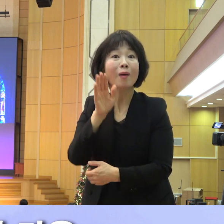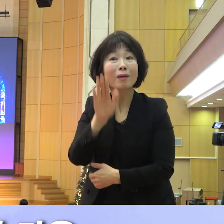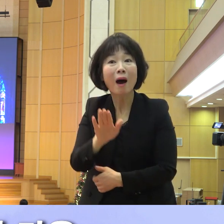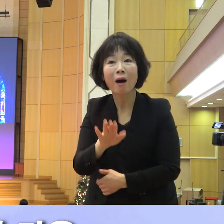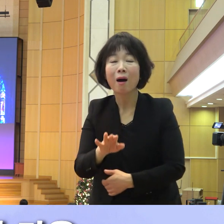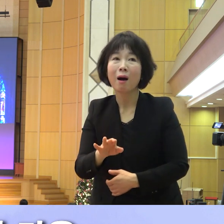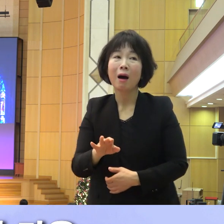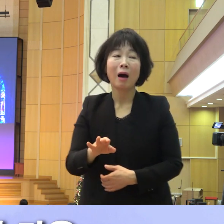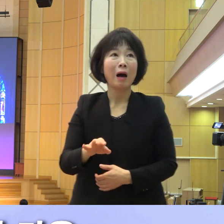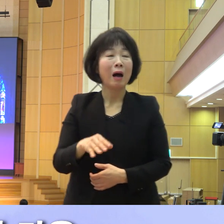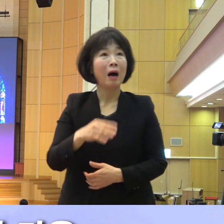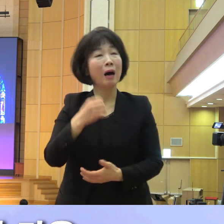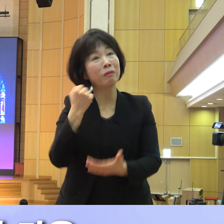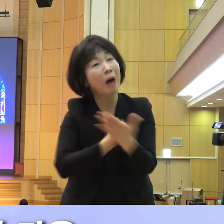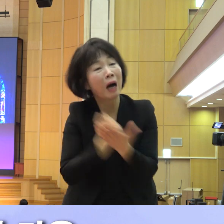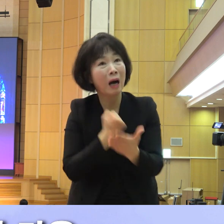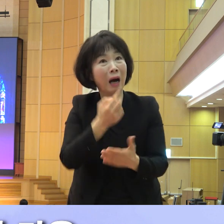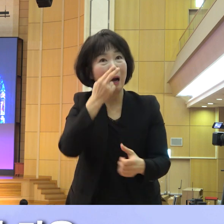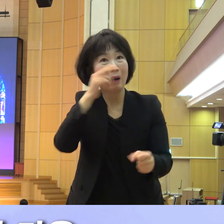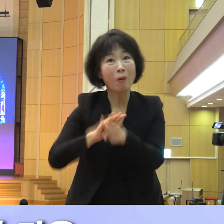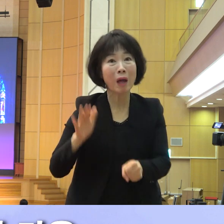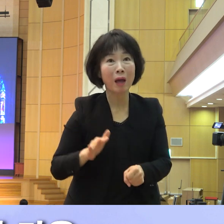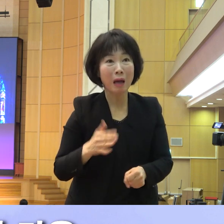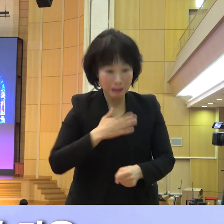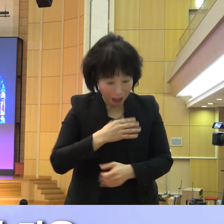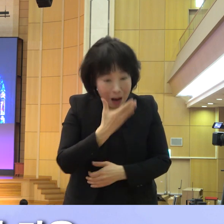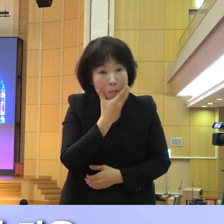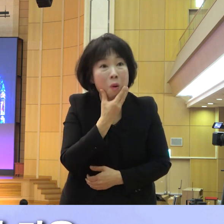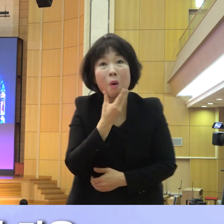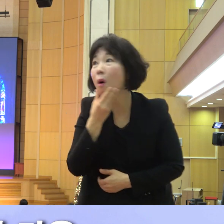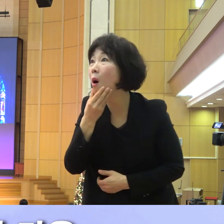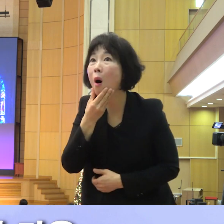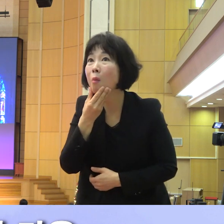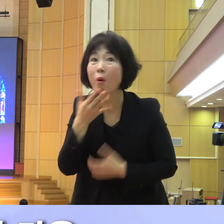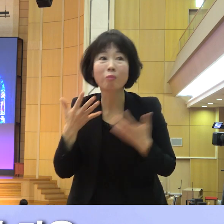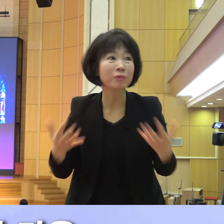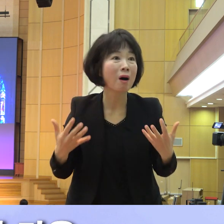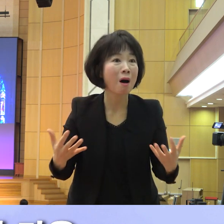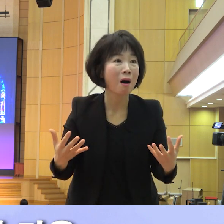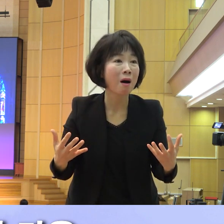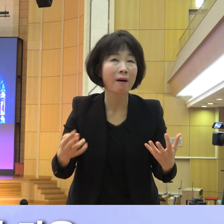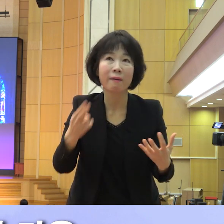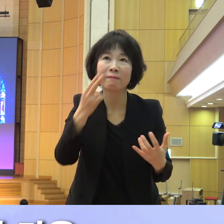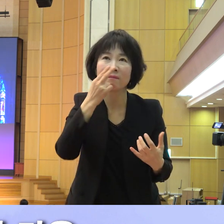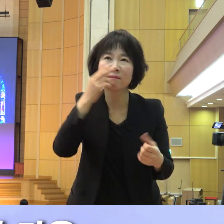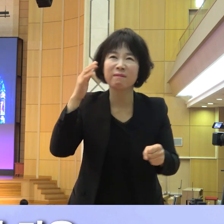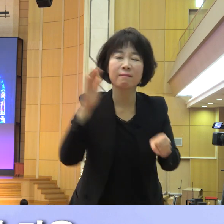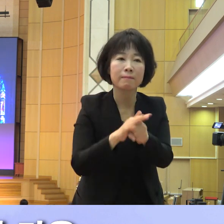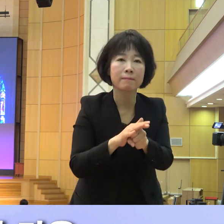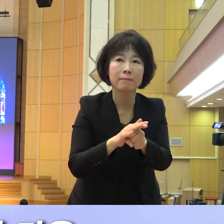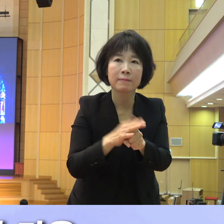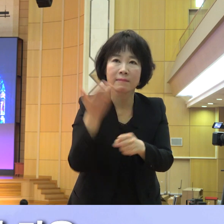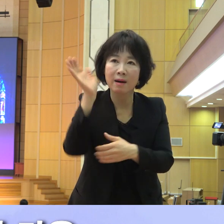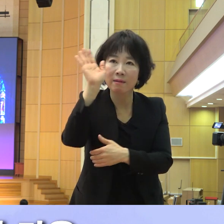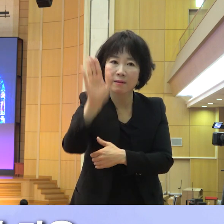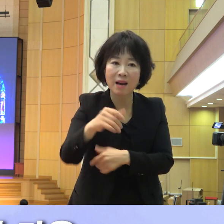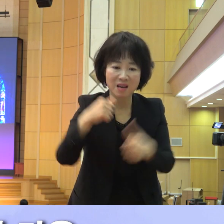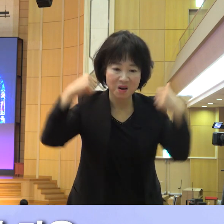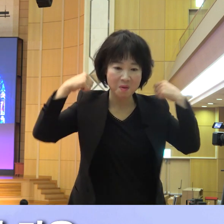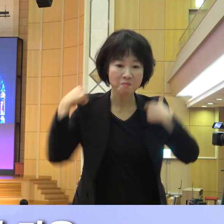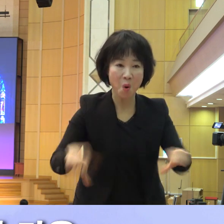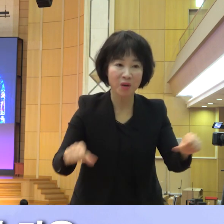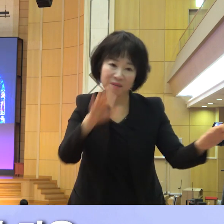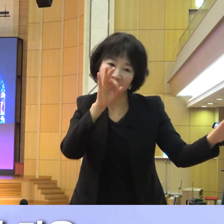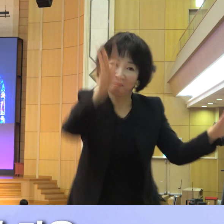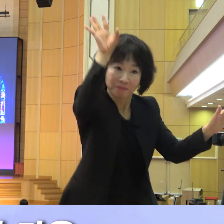그러면 나는 복을 받을 수 없다라고 할 것인데, 야곱이란 사람은 절대 안